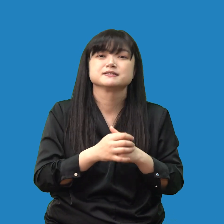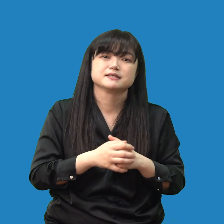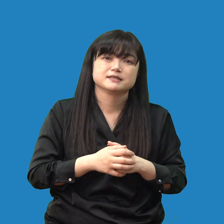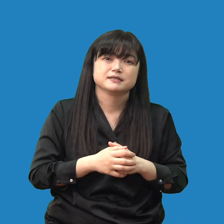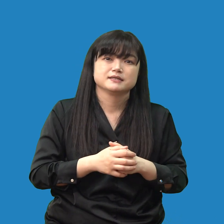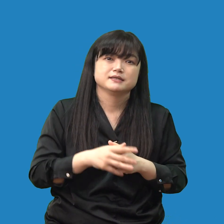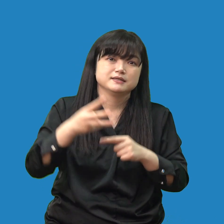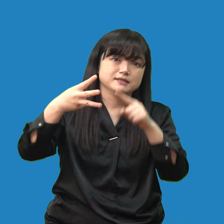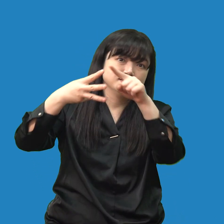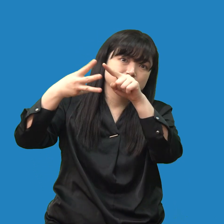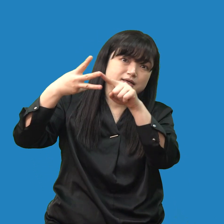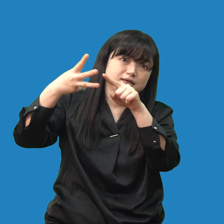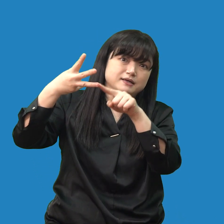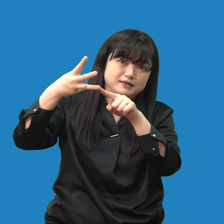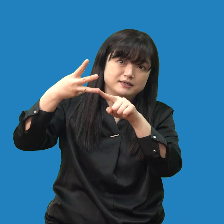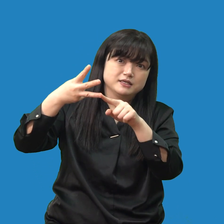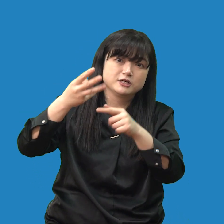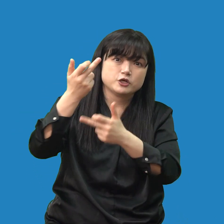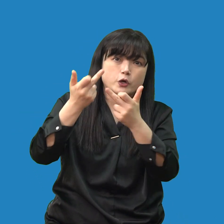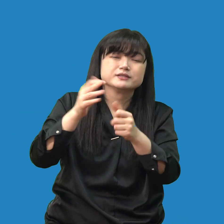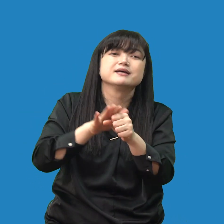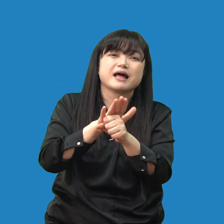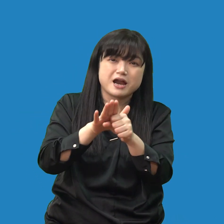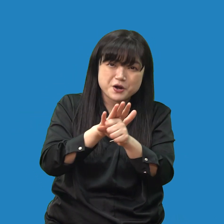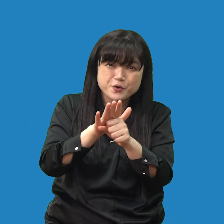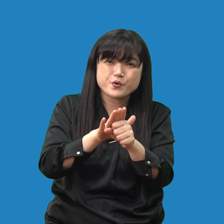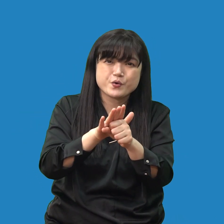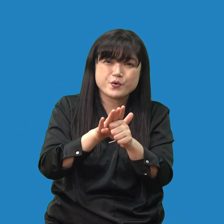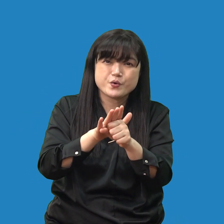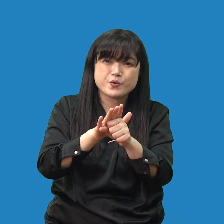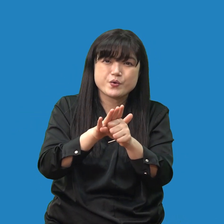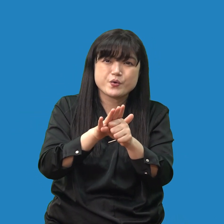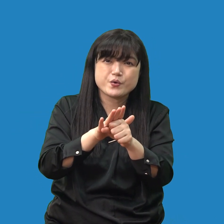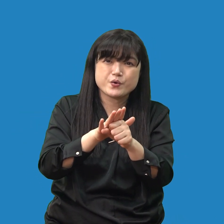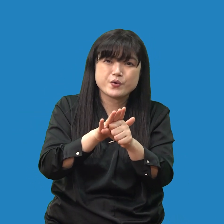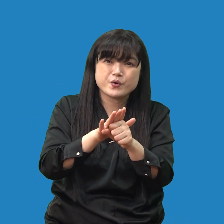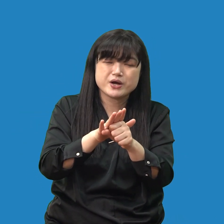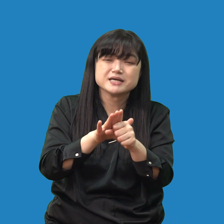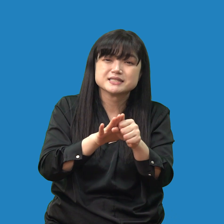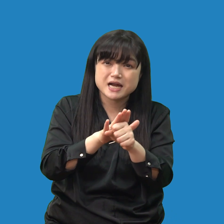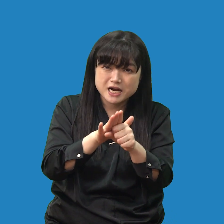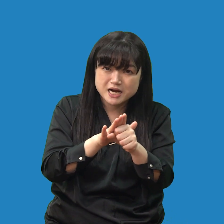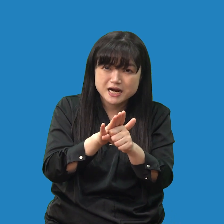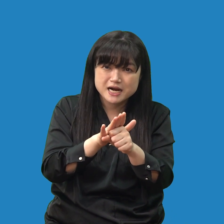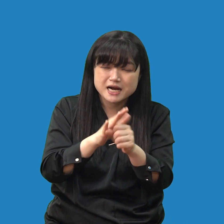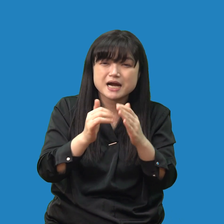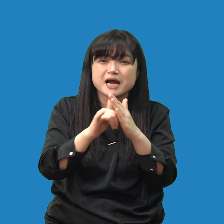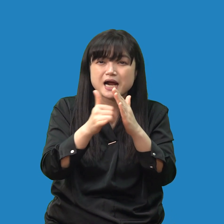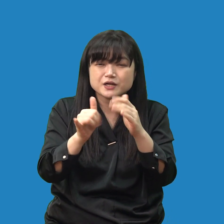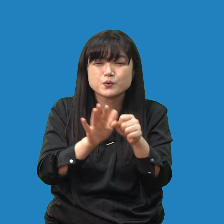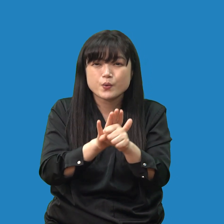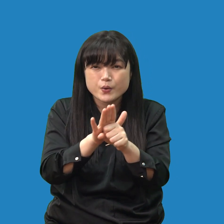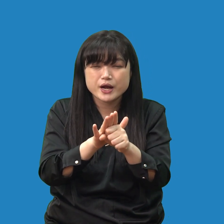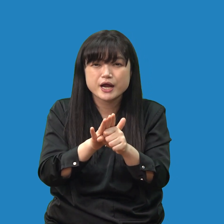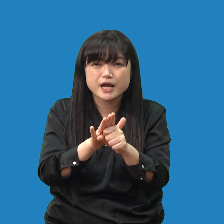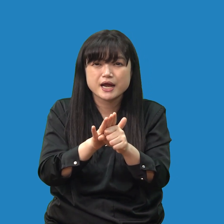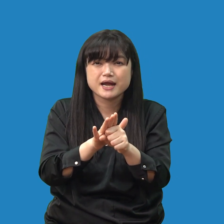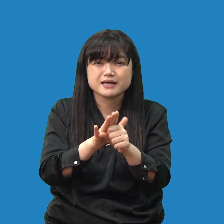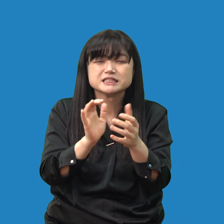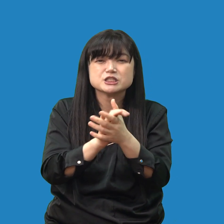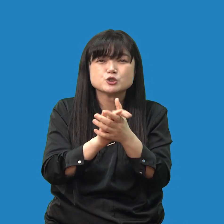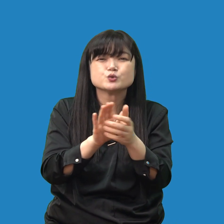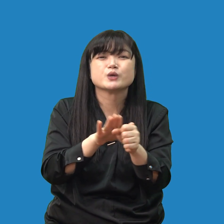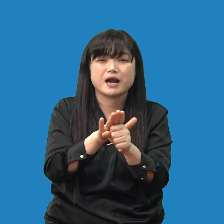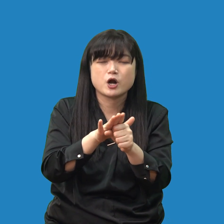자, 3가지. 형제를 사랑하고 거기에는 사랑과 가족애와 우정 다